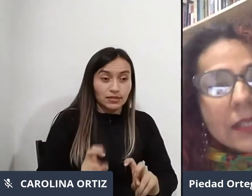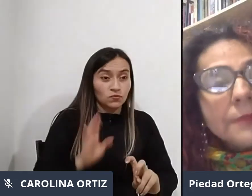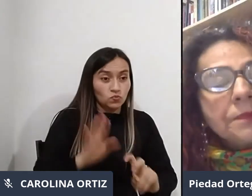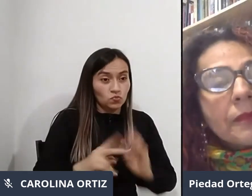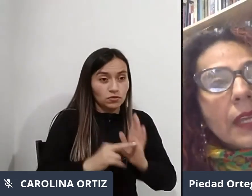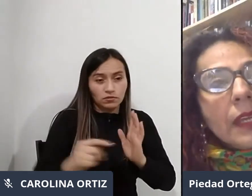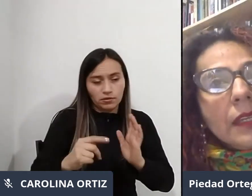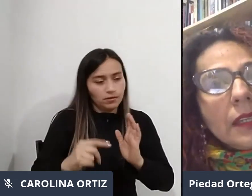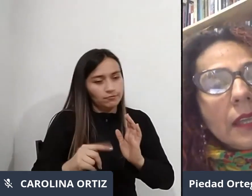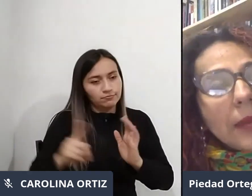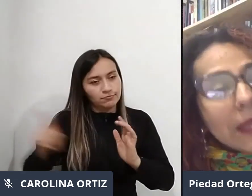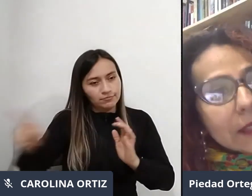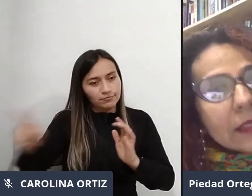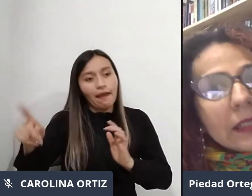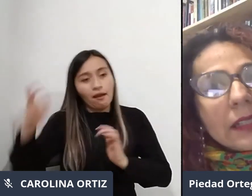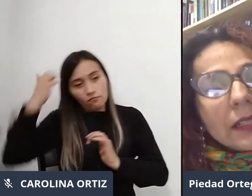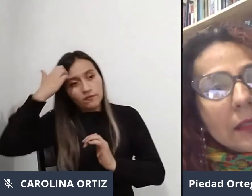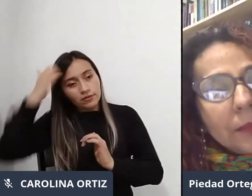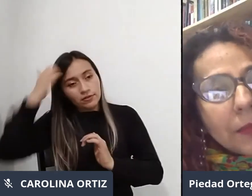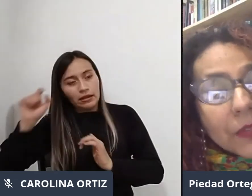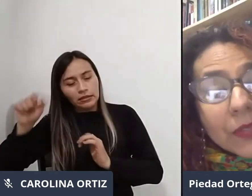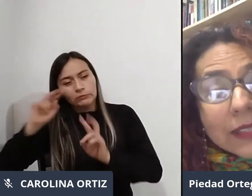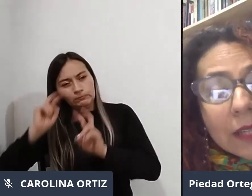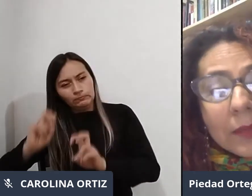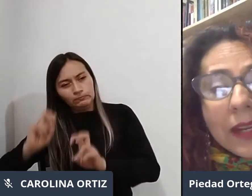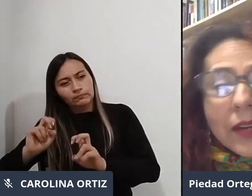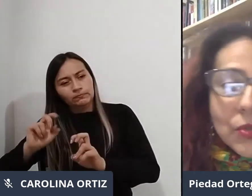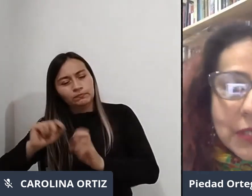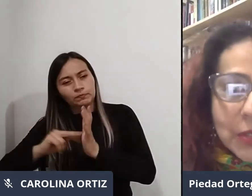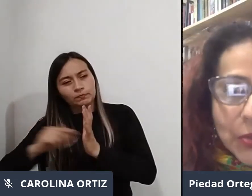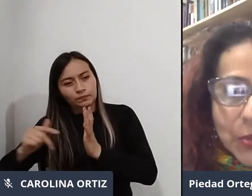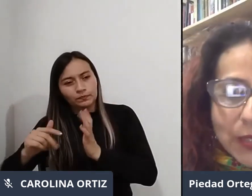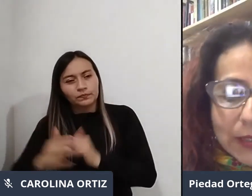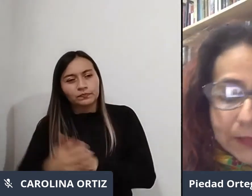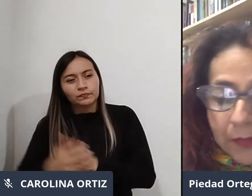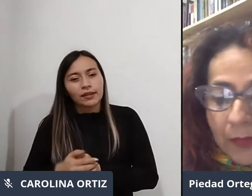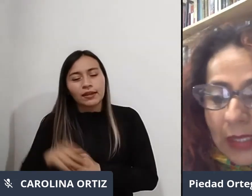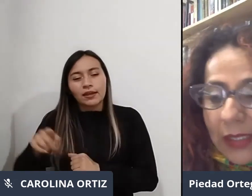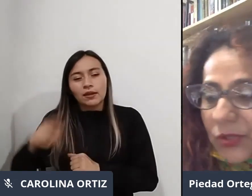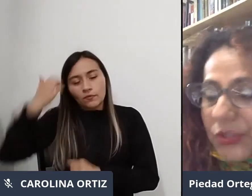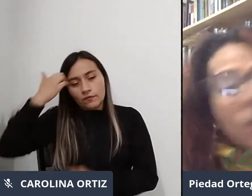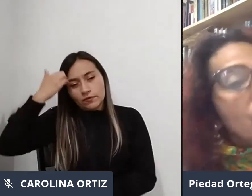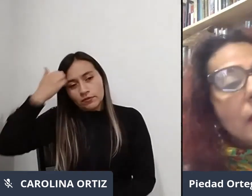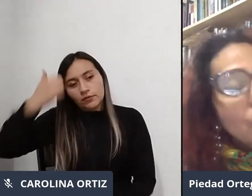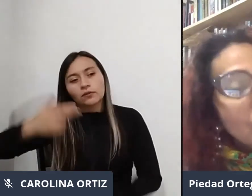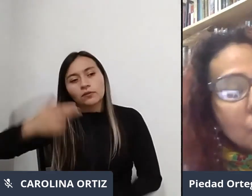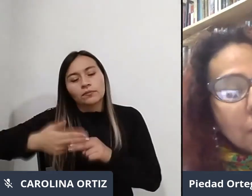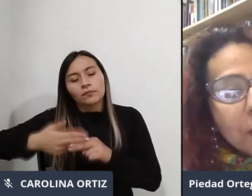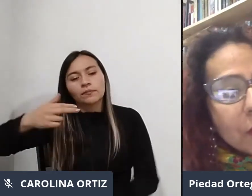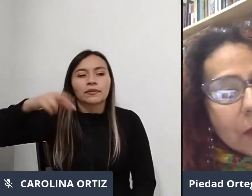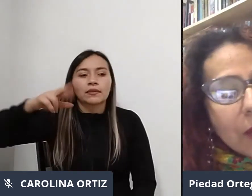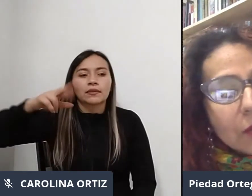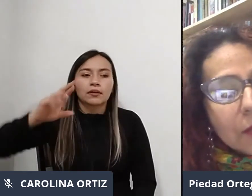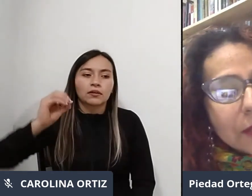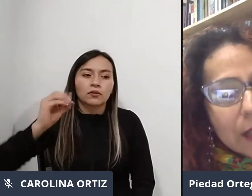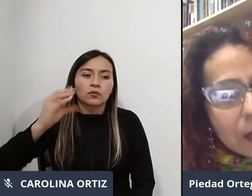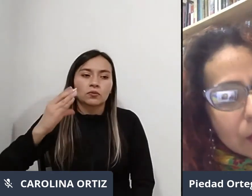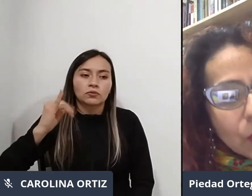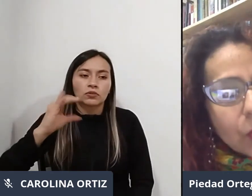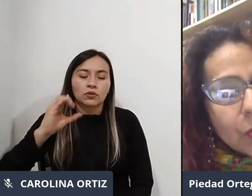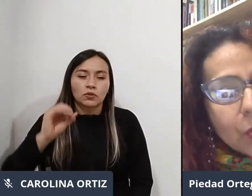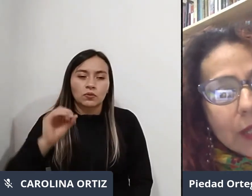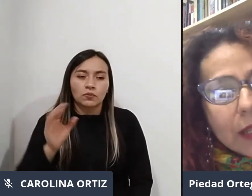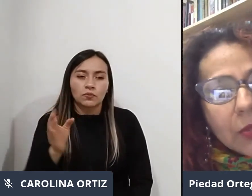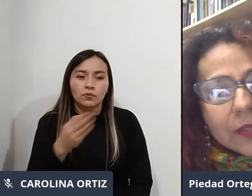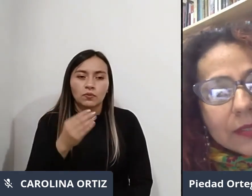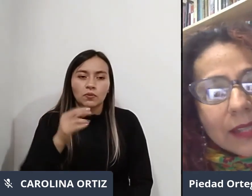tecnologías. La profesora se llama Rocío Rueda. Y Rocío Rueda, en uno de sus primeros trabajos de investigación con